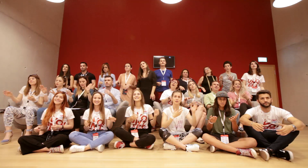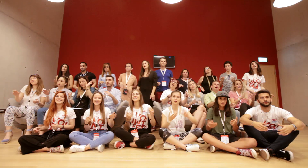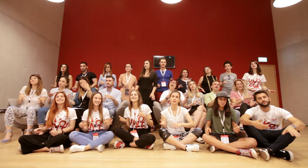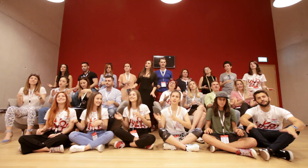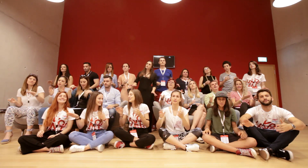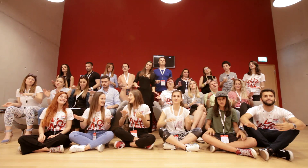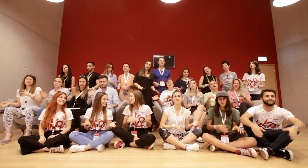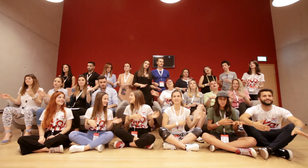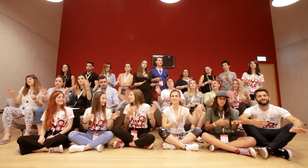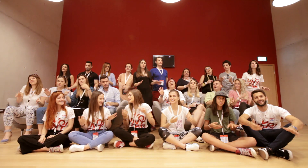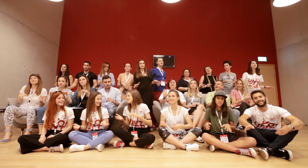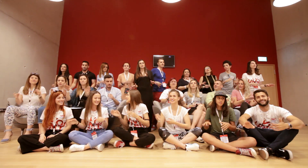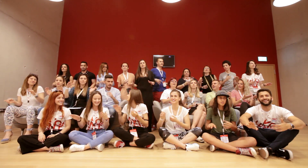Υπάρχει πραγματικά